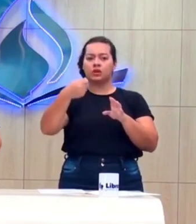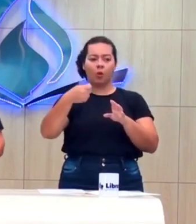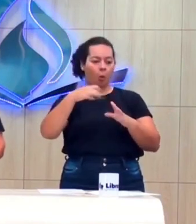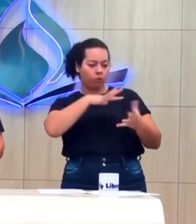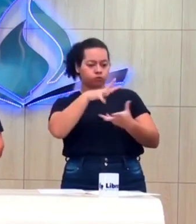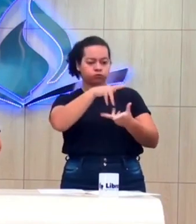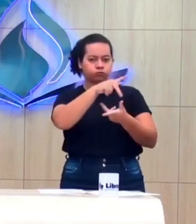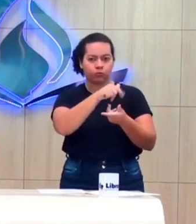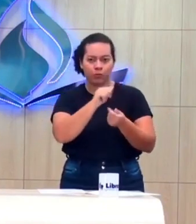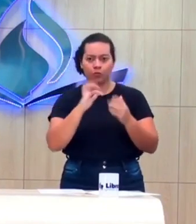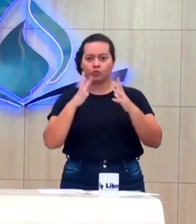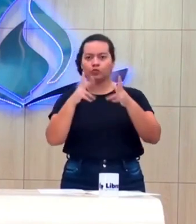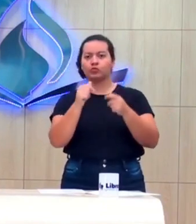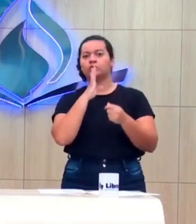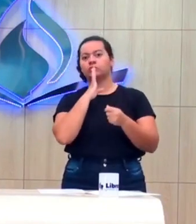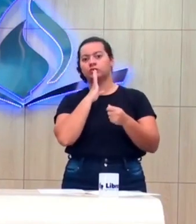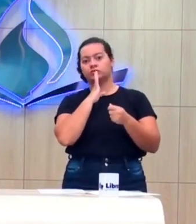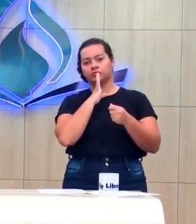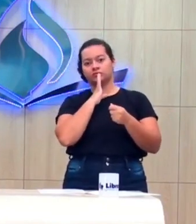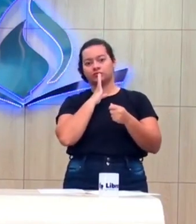lembram? O